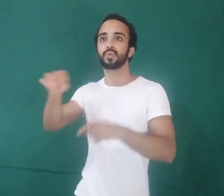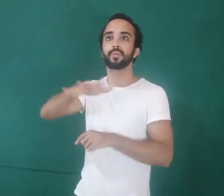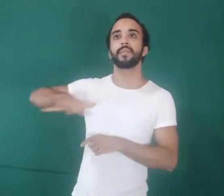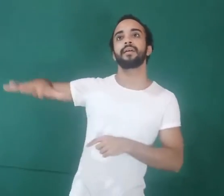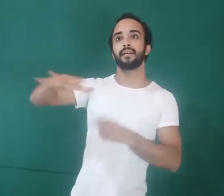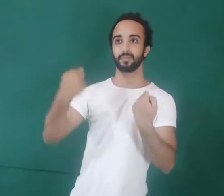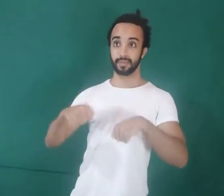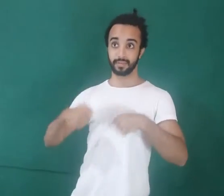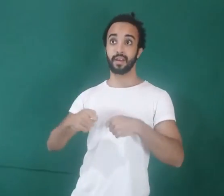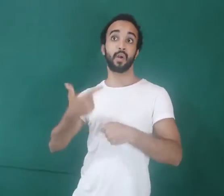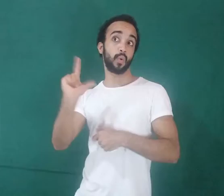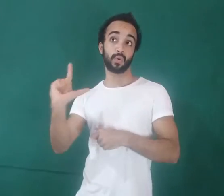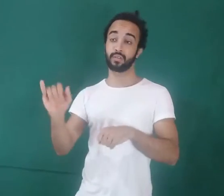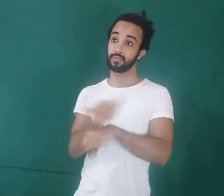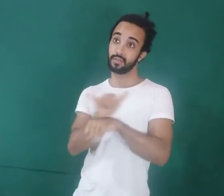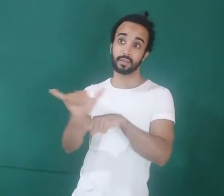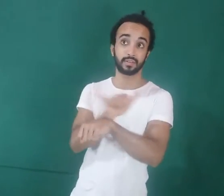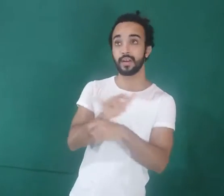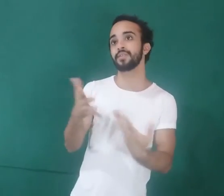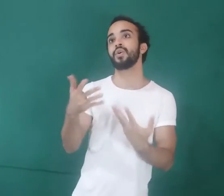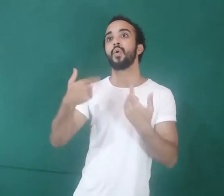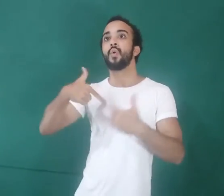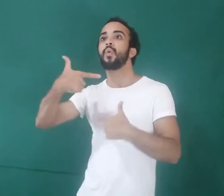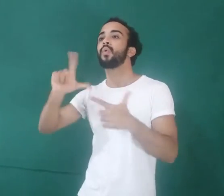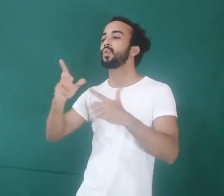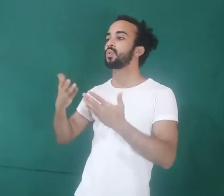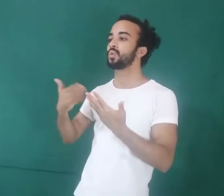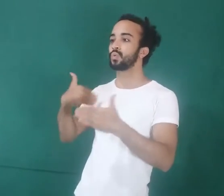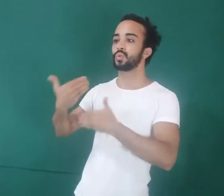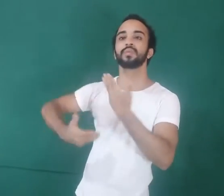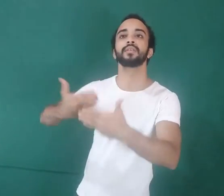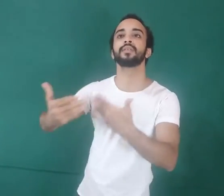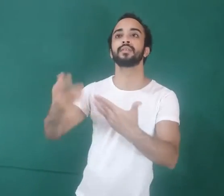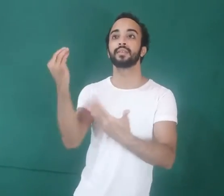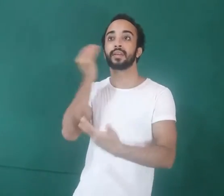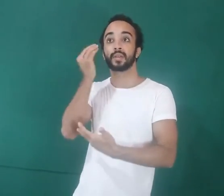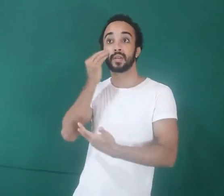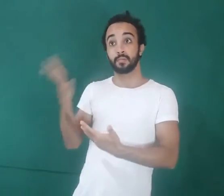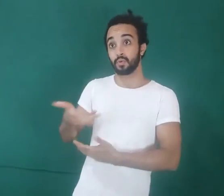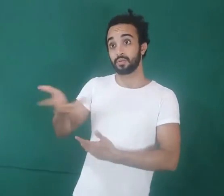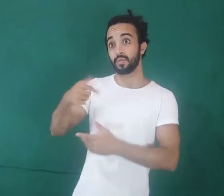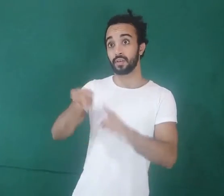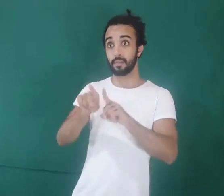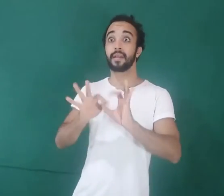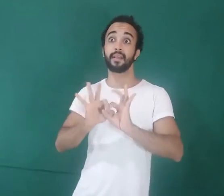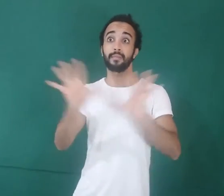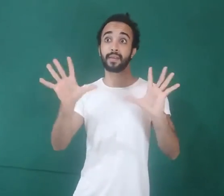outra possibilidade e um outro caminho ali de produção que está associado à liberdade também, que se desassocia desse medo